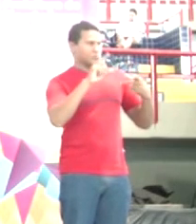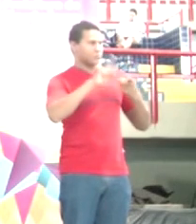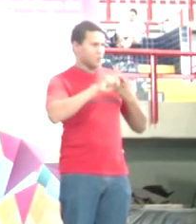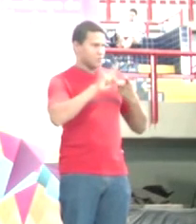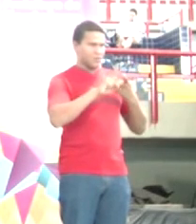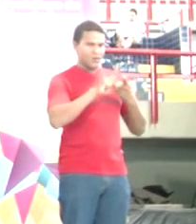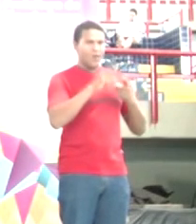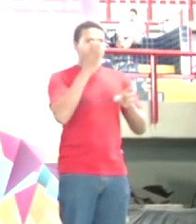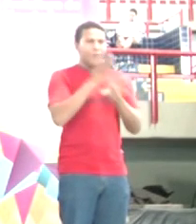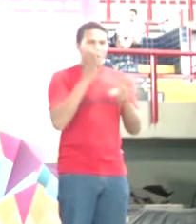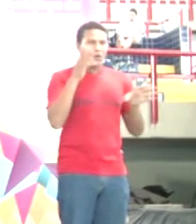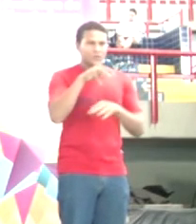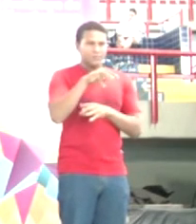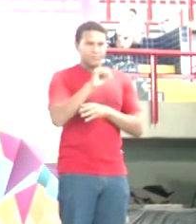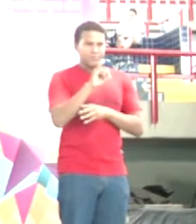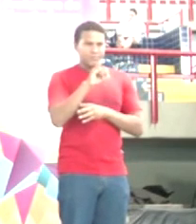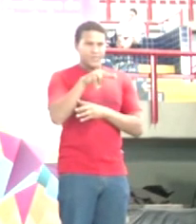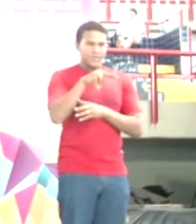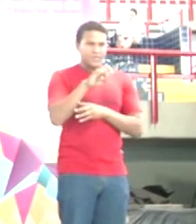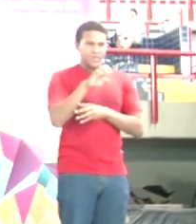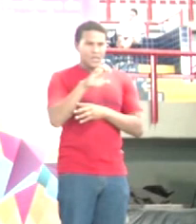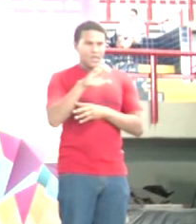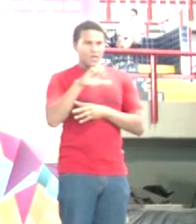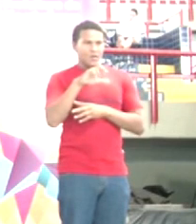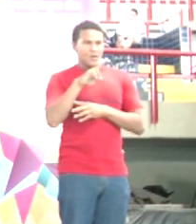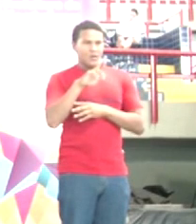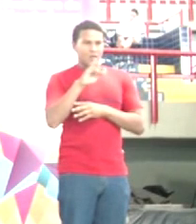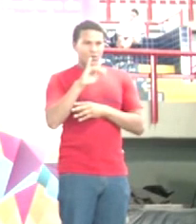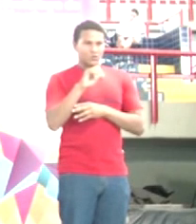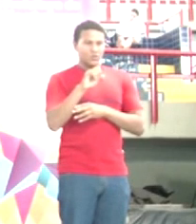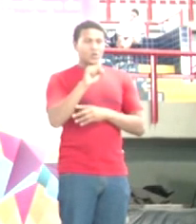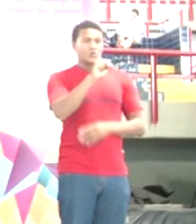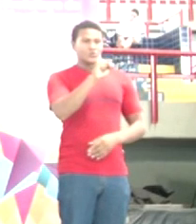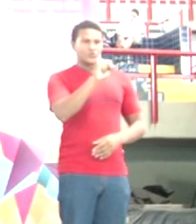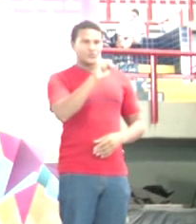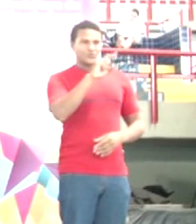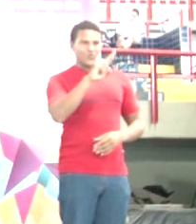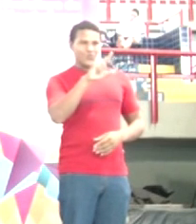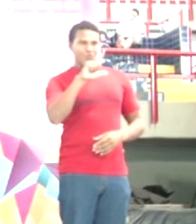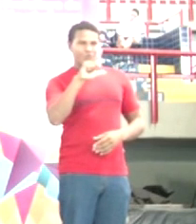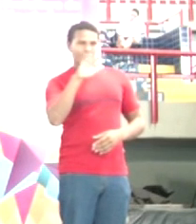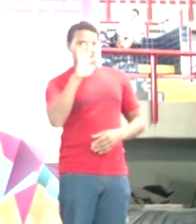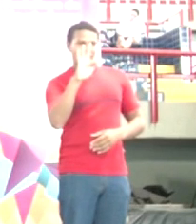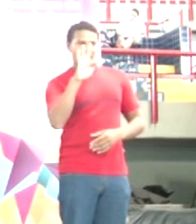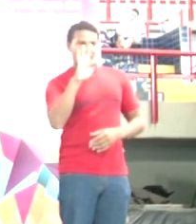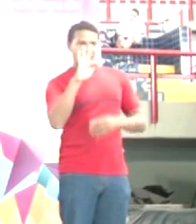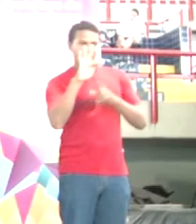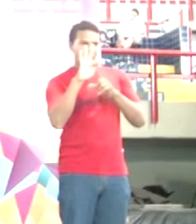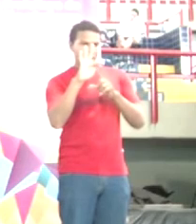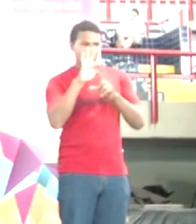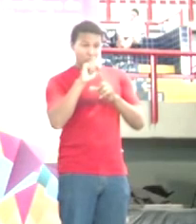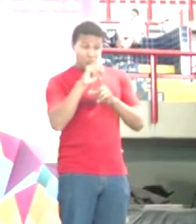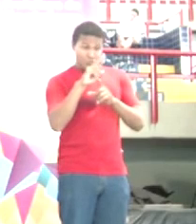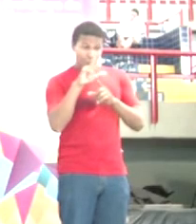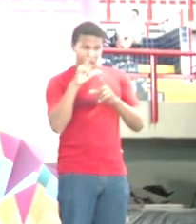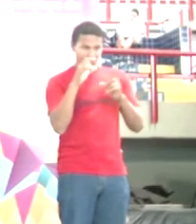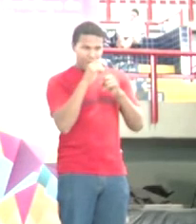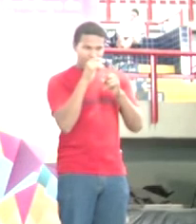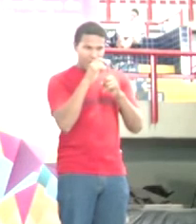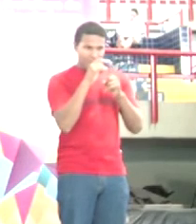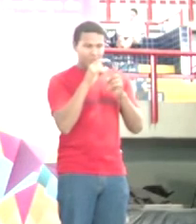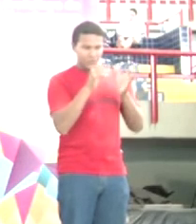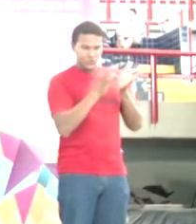sulfurados. Grifou esse prefixo sulfo aí, ó. Que aparecer esse prefixo sulfo, quer dizer a presença